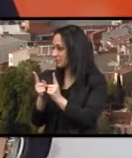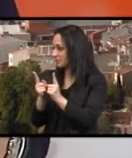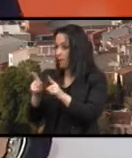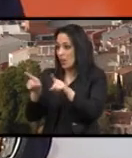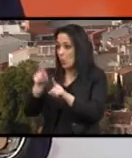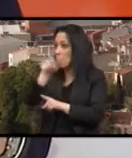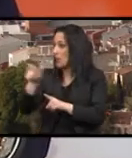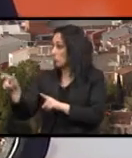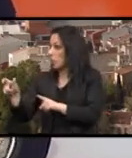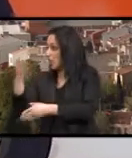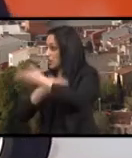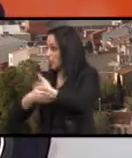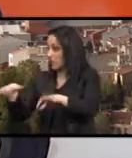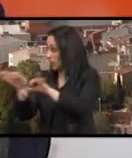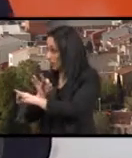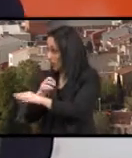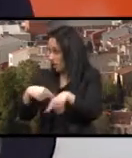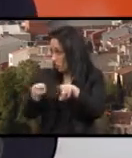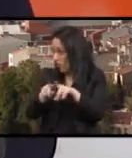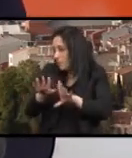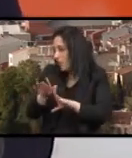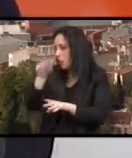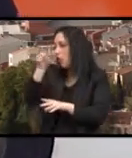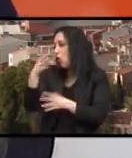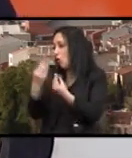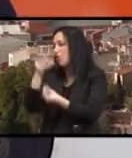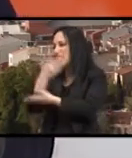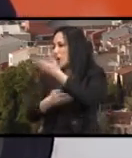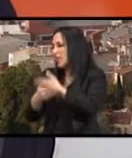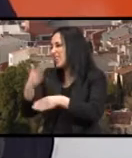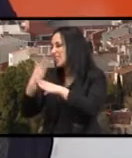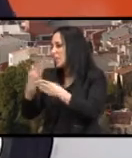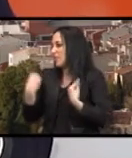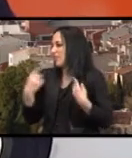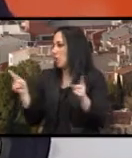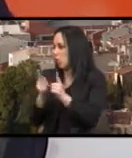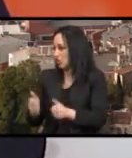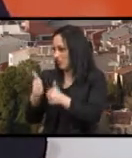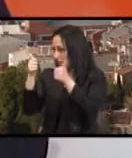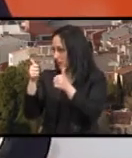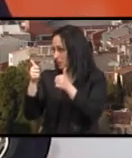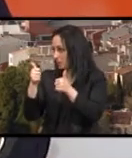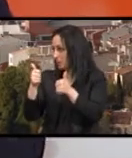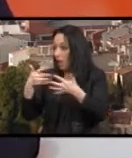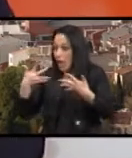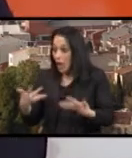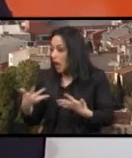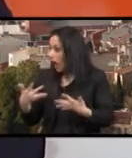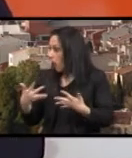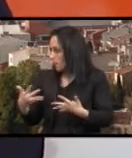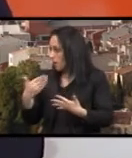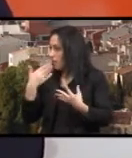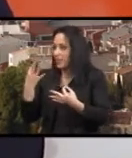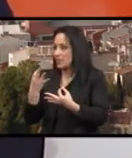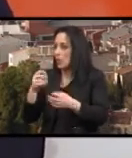en les discapacitats sempre tenen una esperança de vida més curta. A l'ampliar l'esperança de vida amb tots els avanços